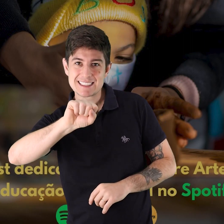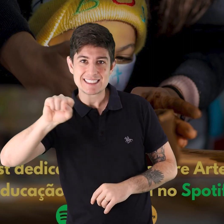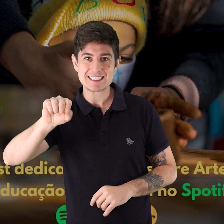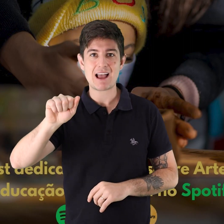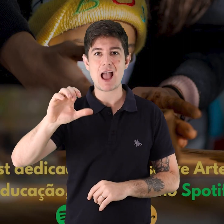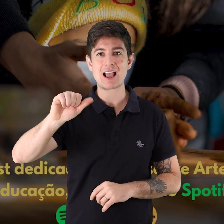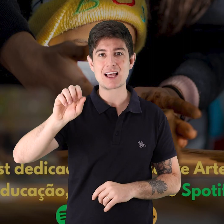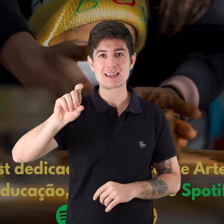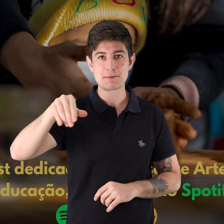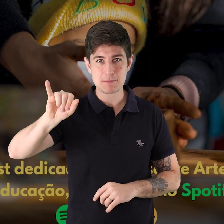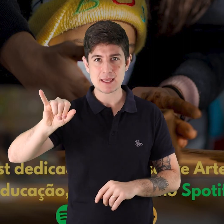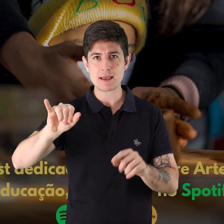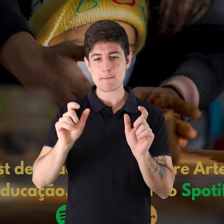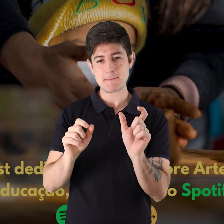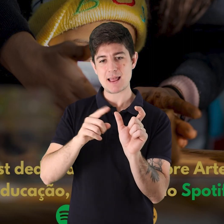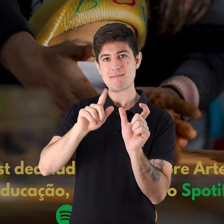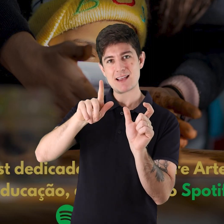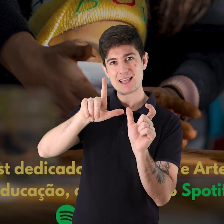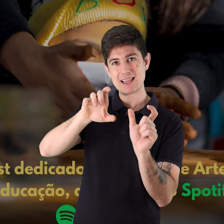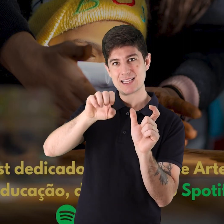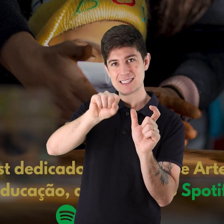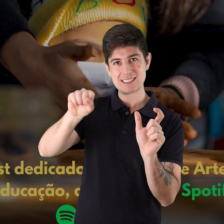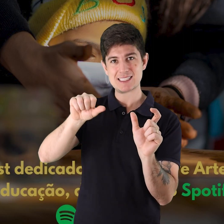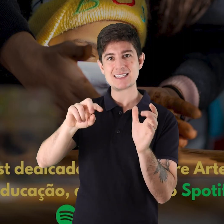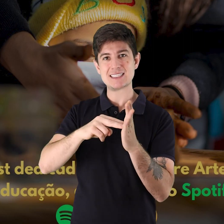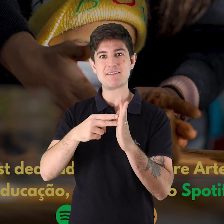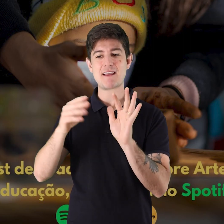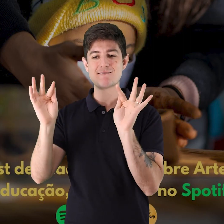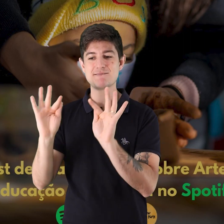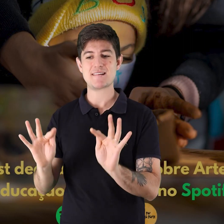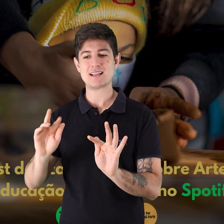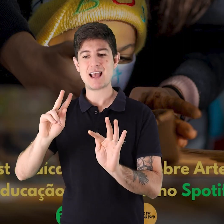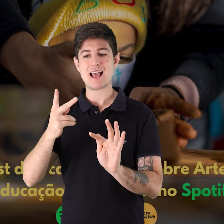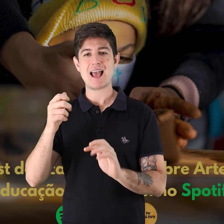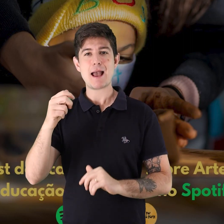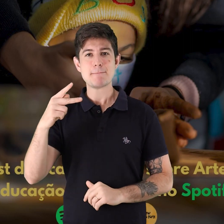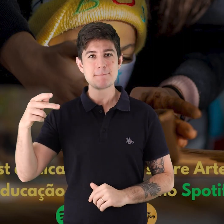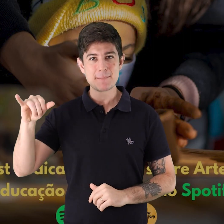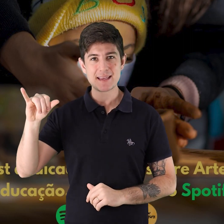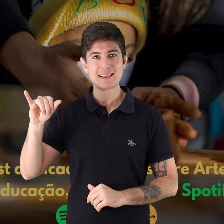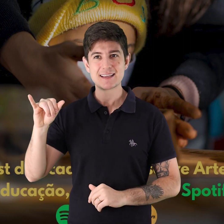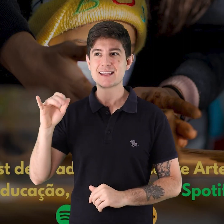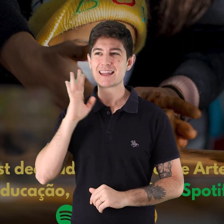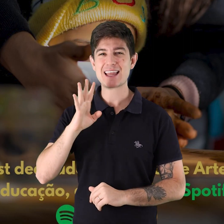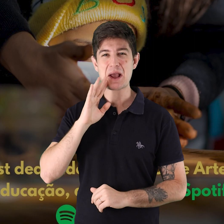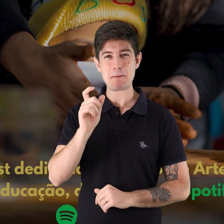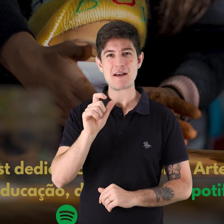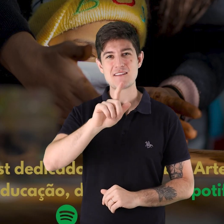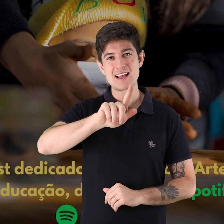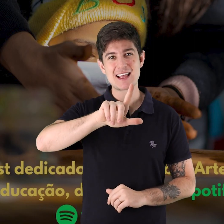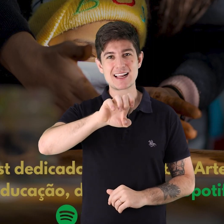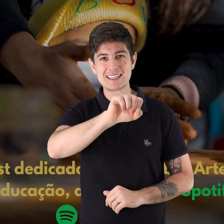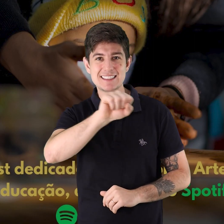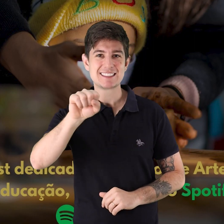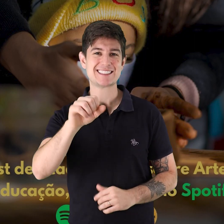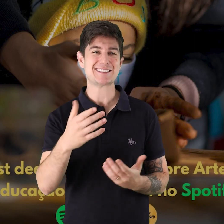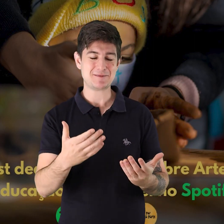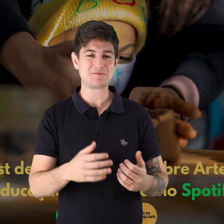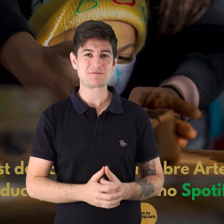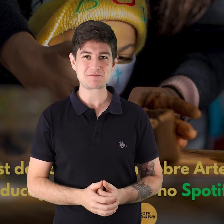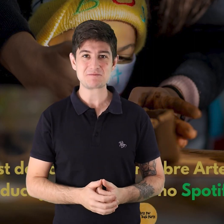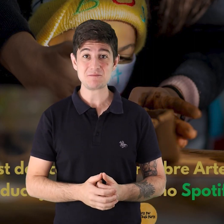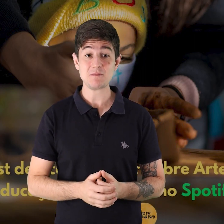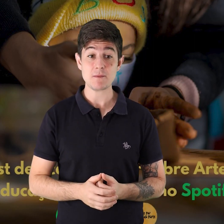Bliss, Patrícia, ele tem o mesmo significado do rap. E é uma palavra gostosa de ouvir, né? Bliss. Ela é